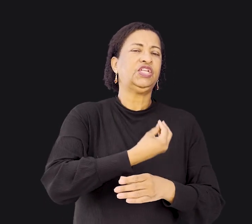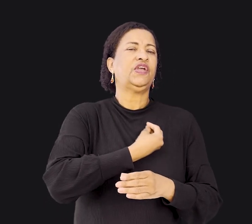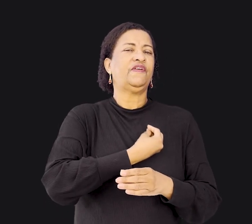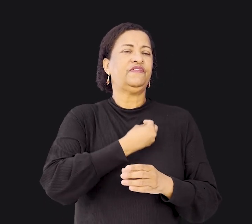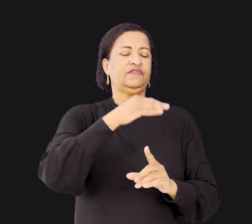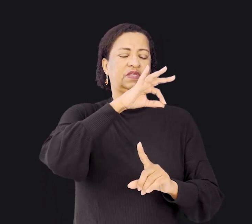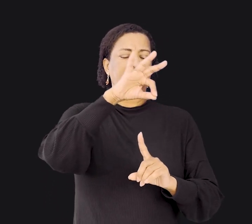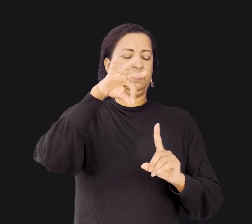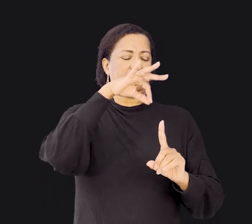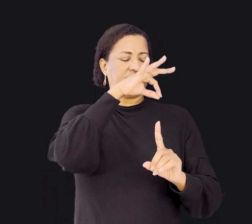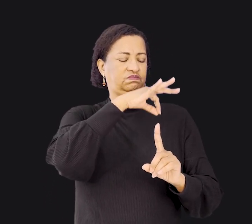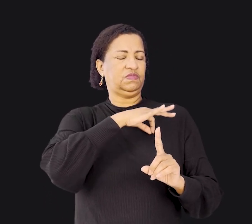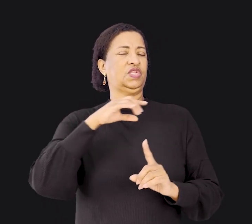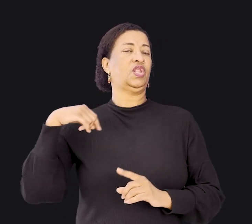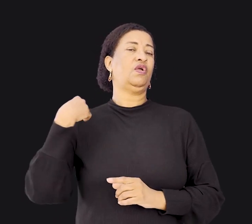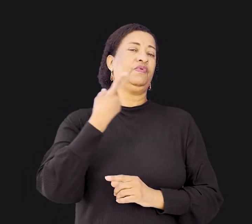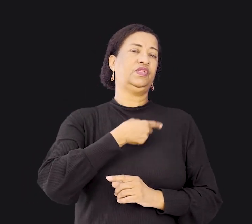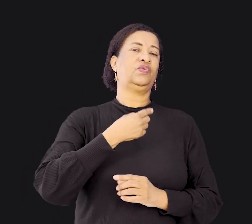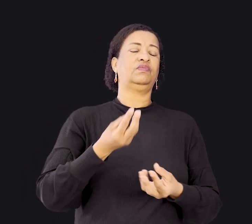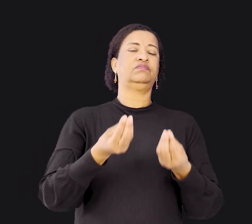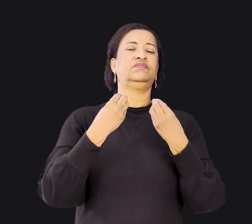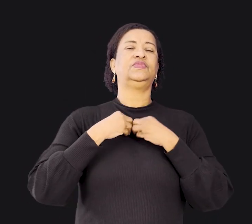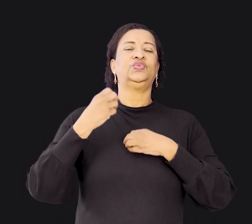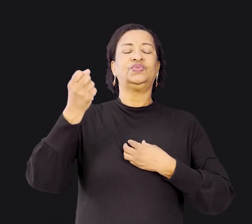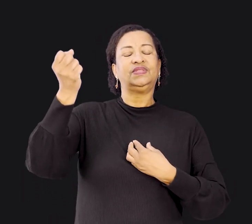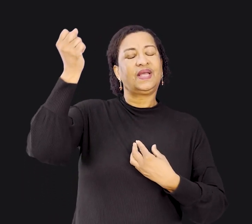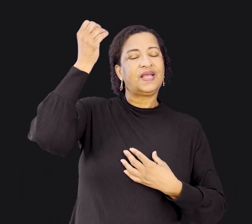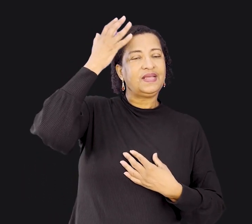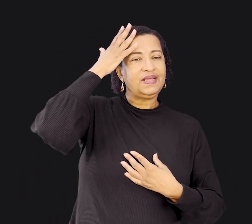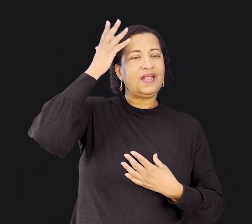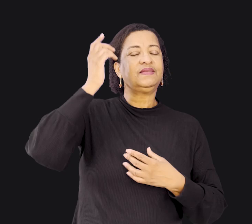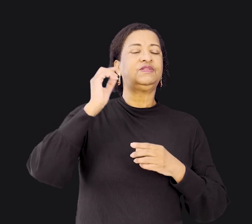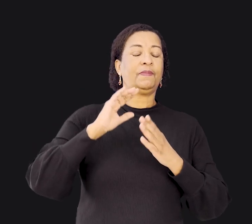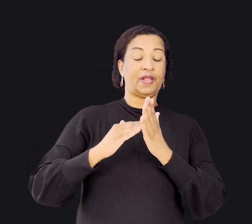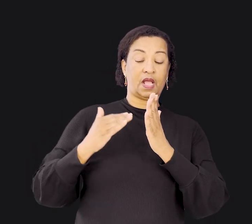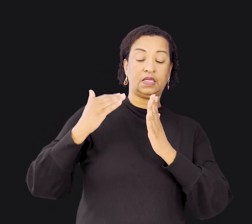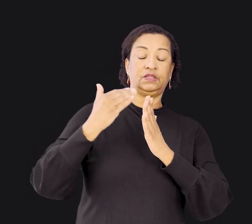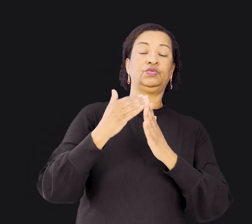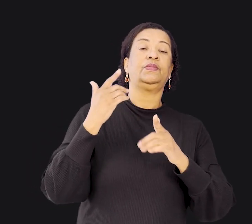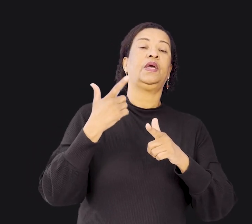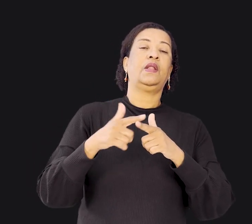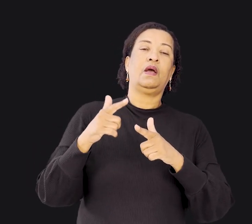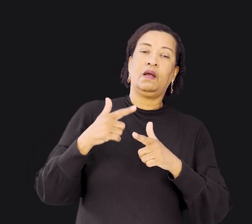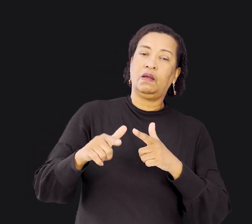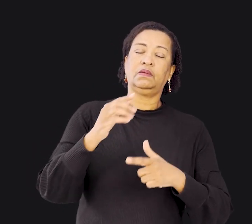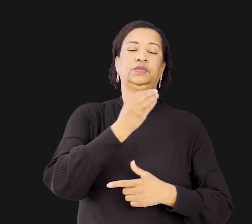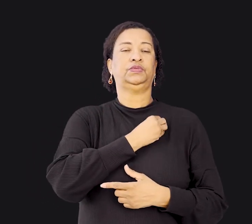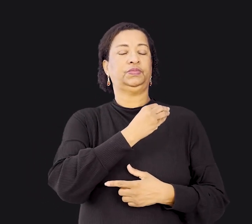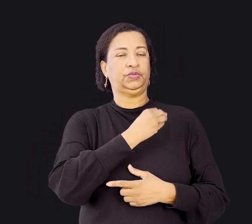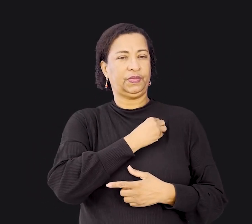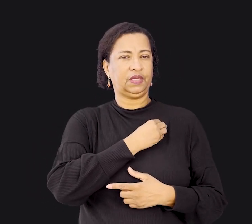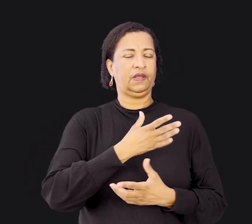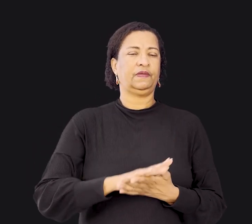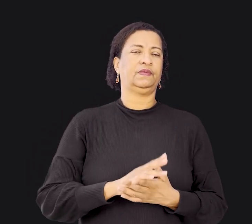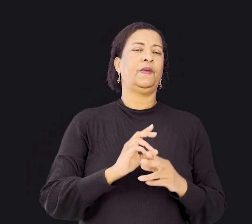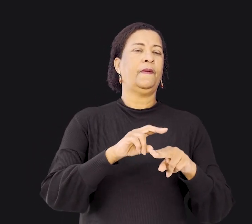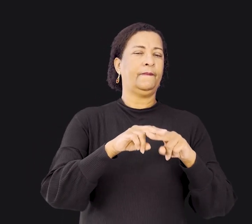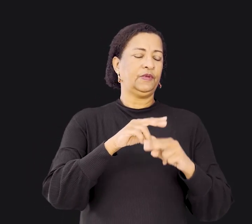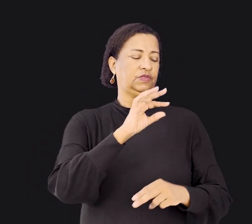espiritual em nós e nos dá graça para superarmos o pecado e seus problemas. Por isso, Tiago enfatiza tanto a